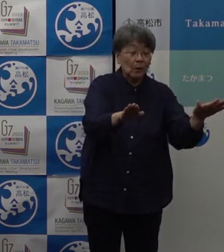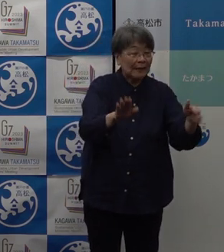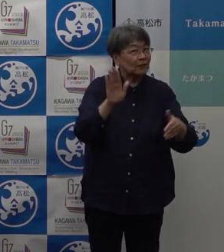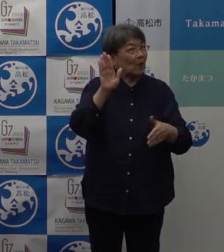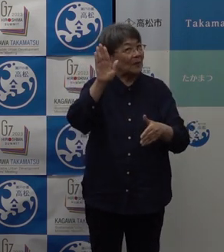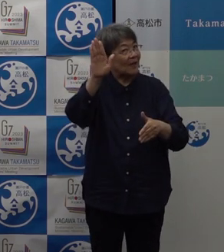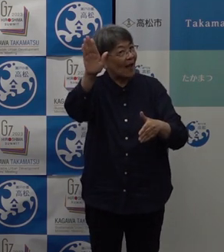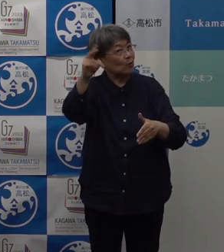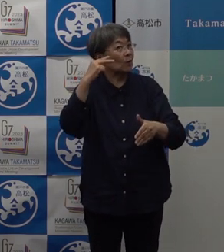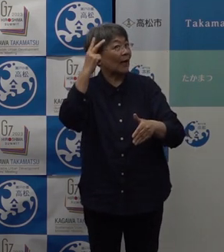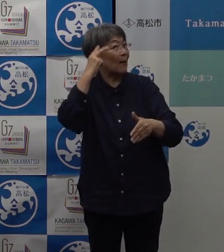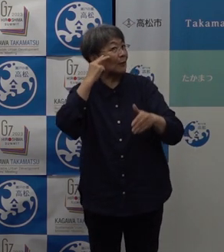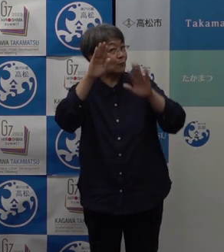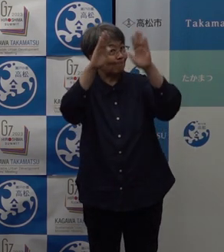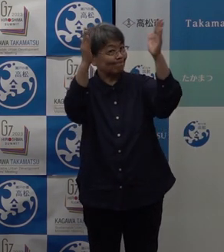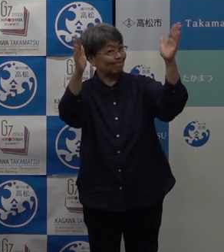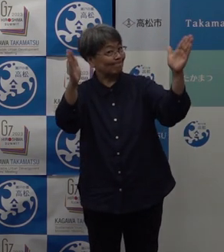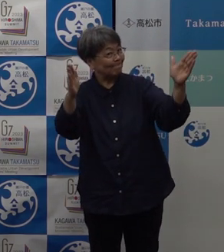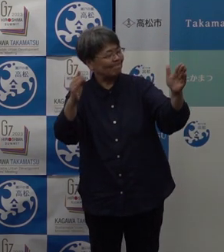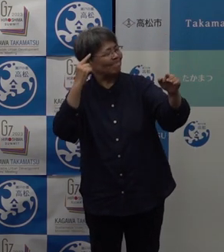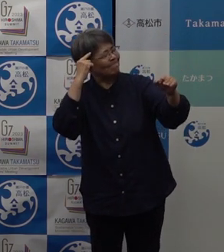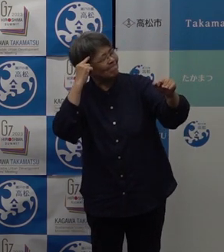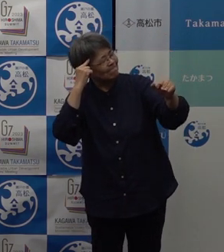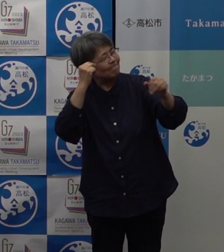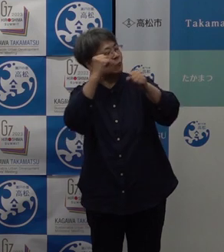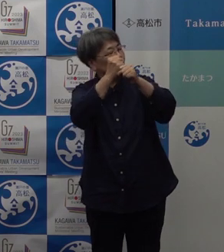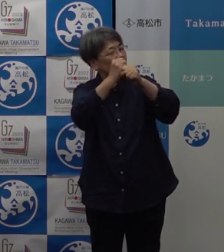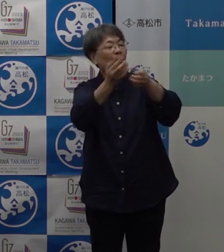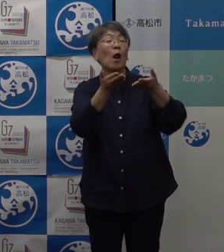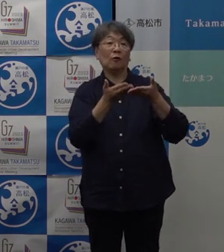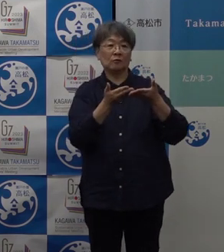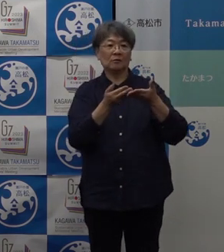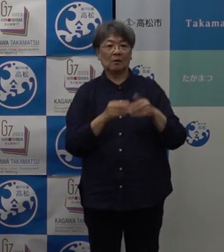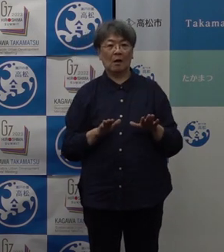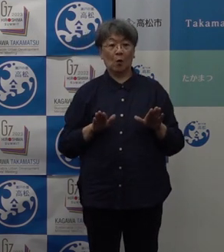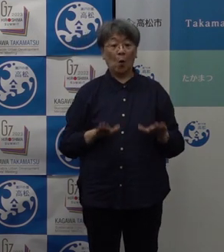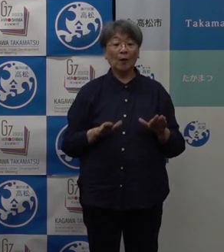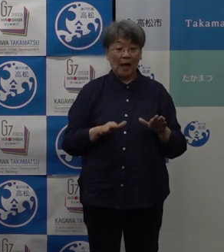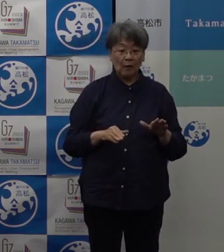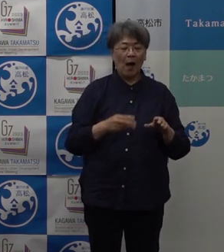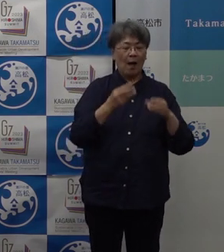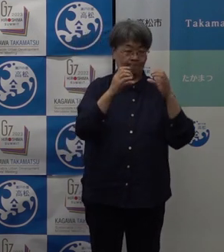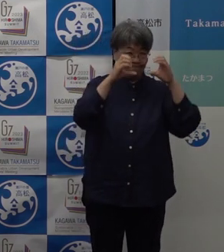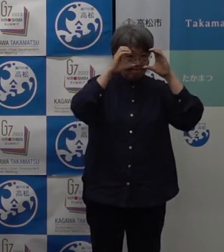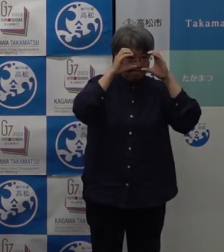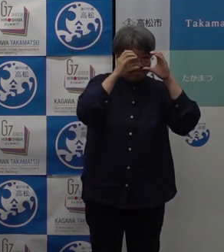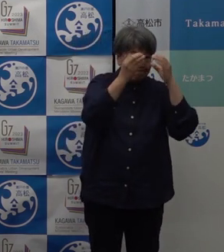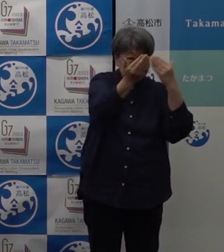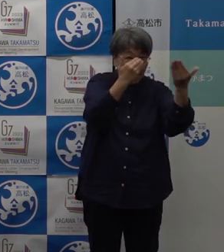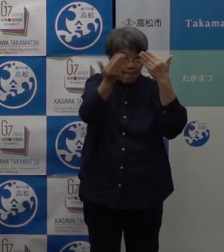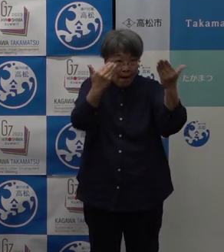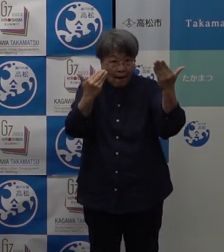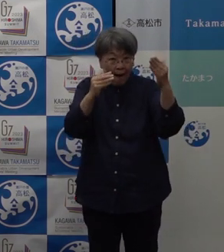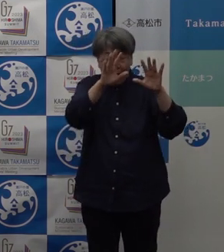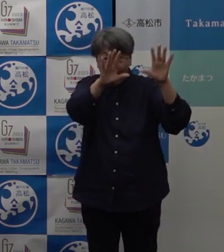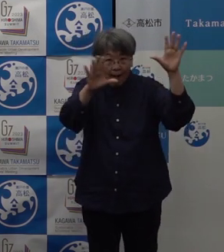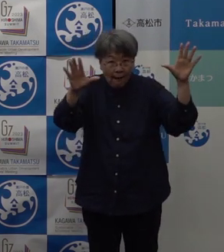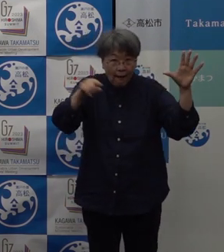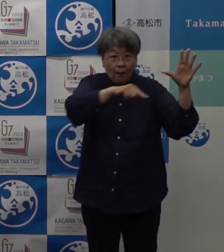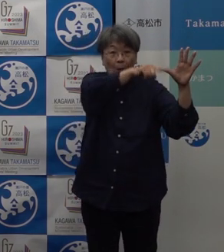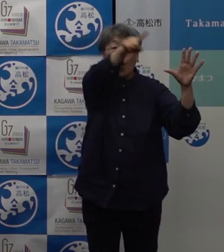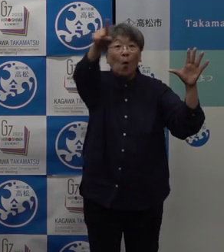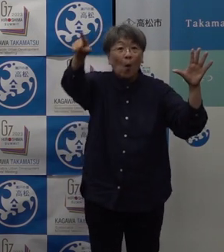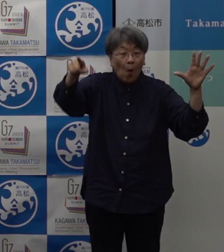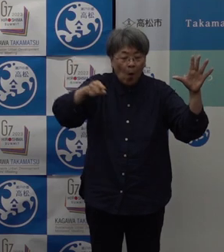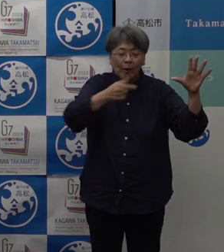の高松を描いてもらおうというものでございます。今回 3D ブロックで構成されたメタバースの世界で、もの